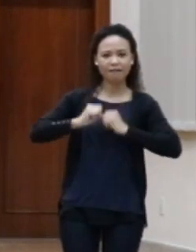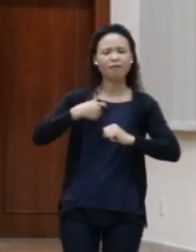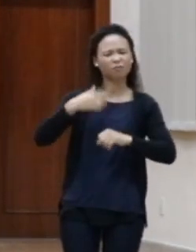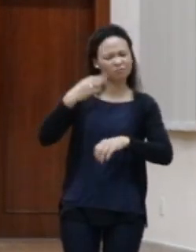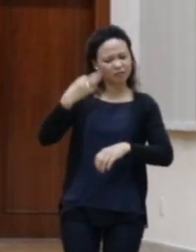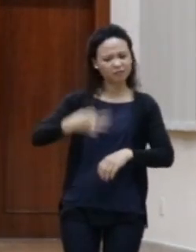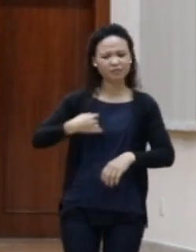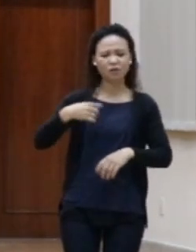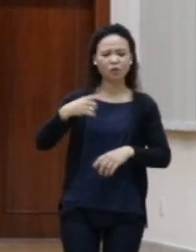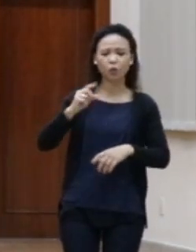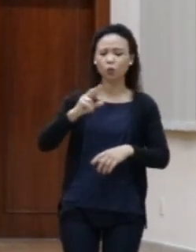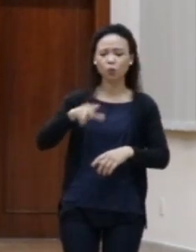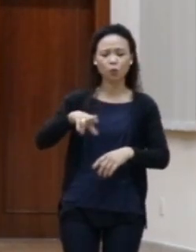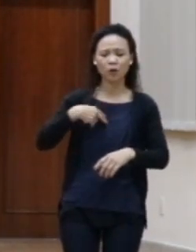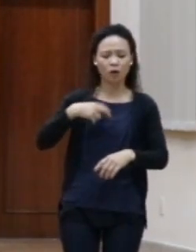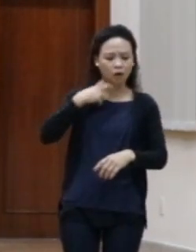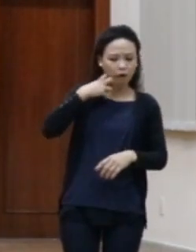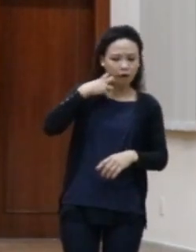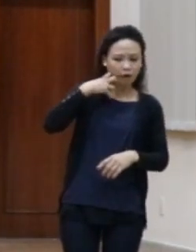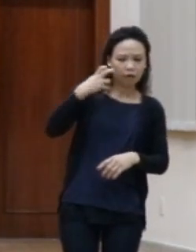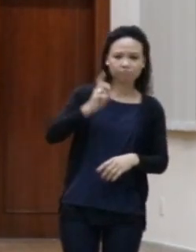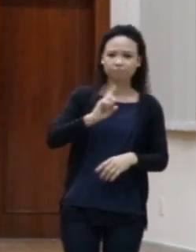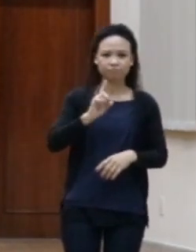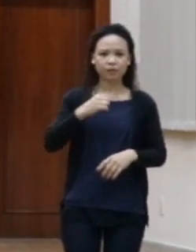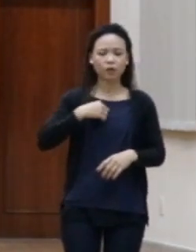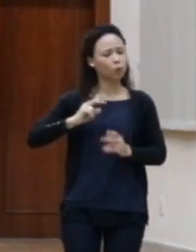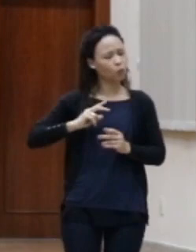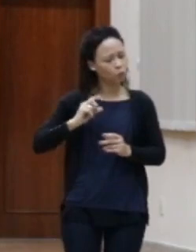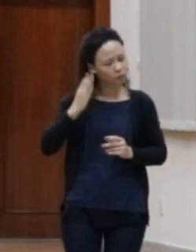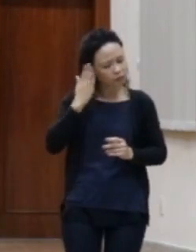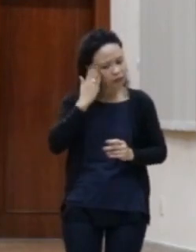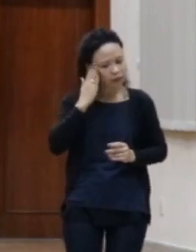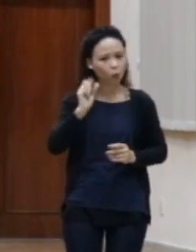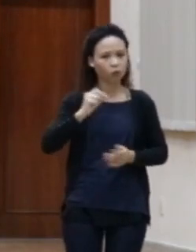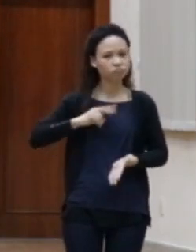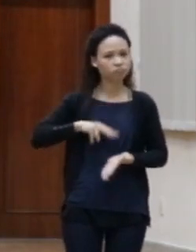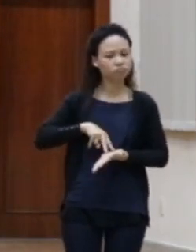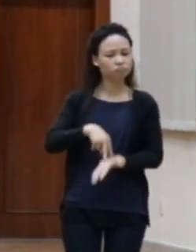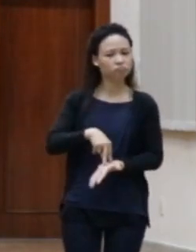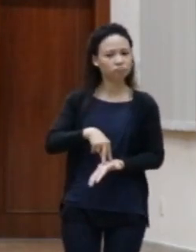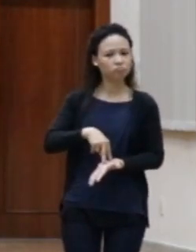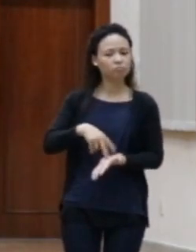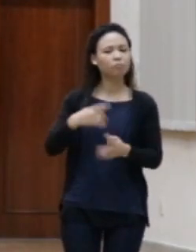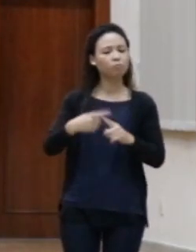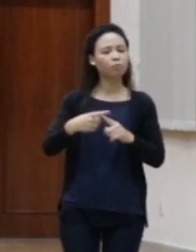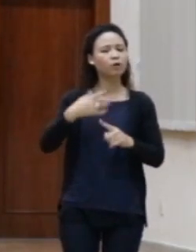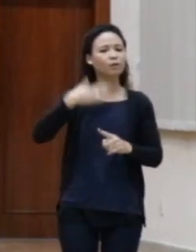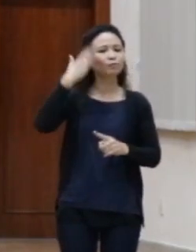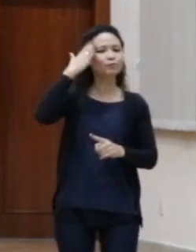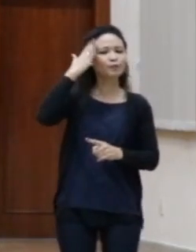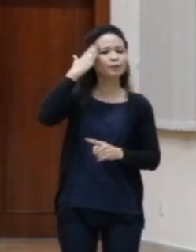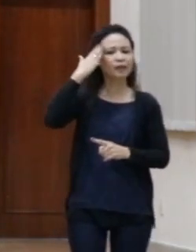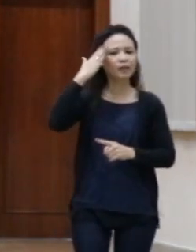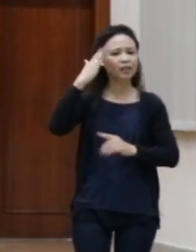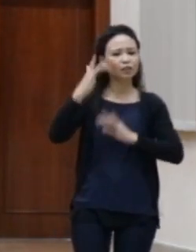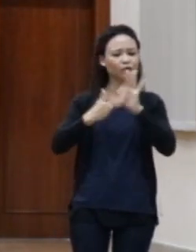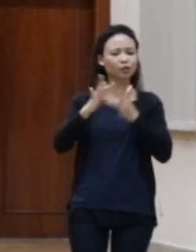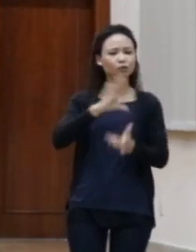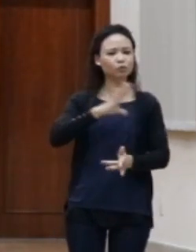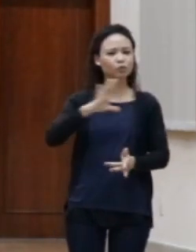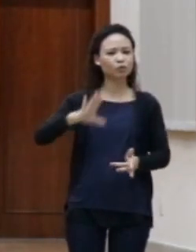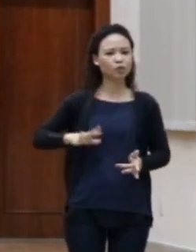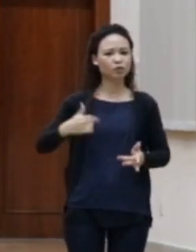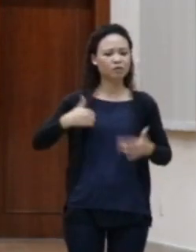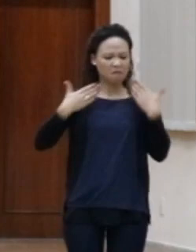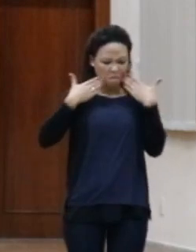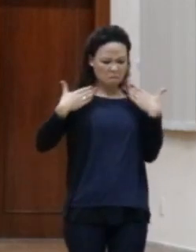toda a determinação de sempre, também agora, Cristo será engrandecido em meu corpo,